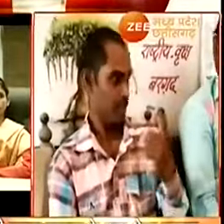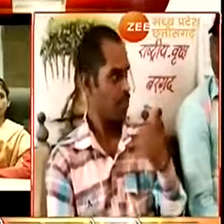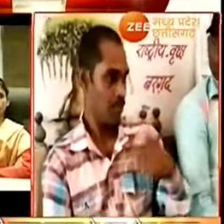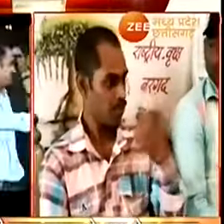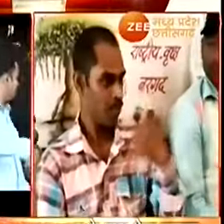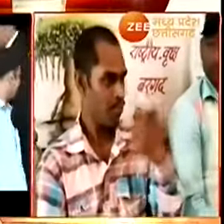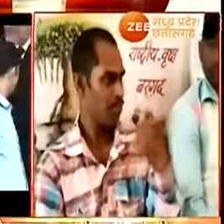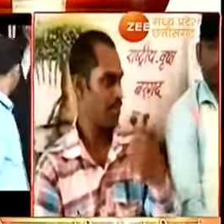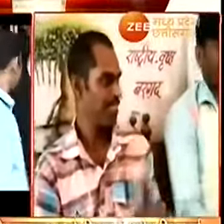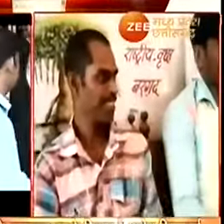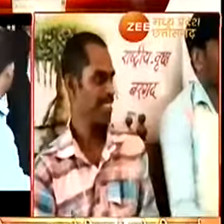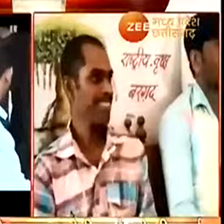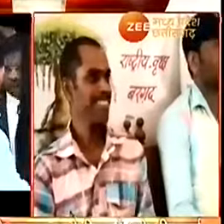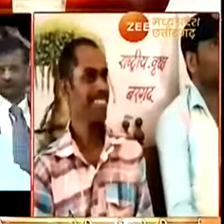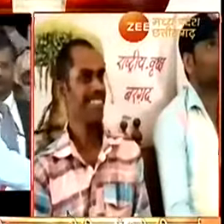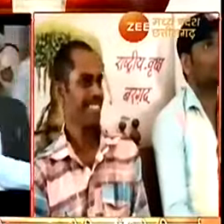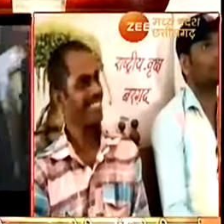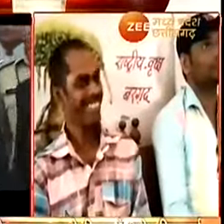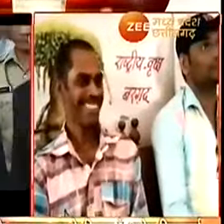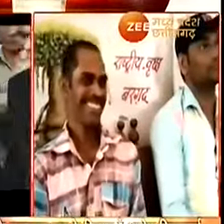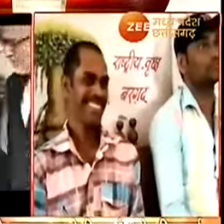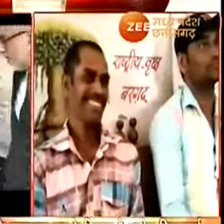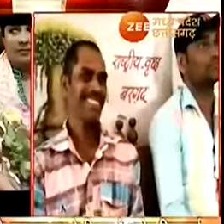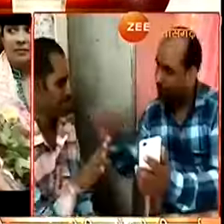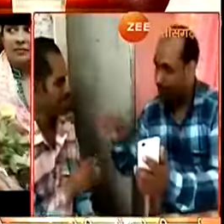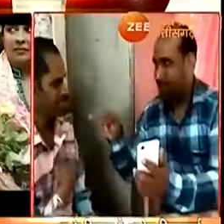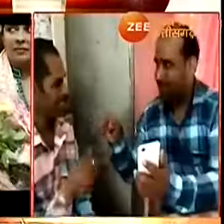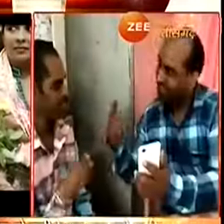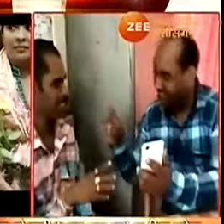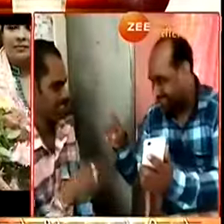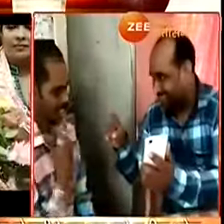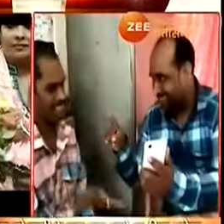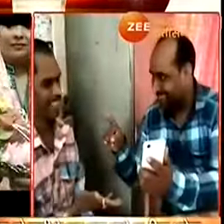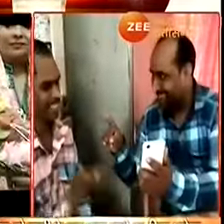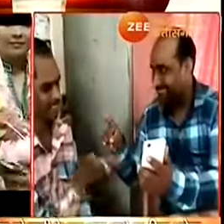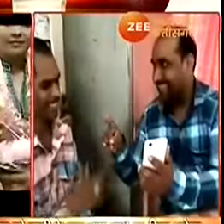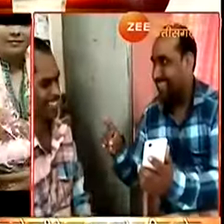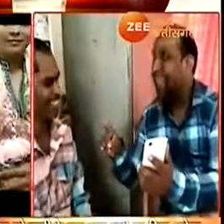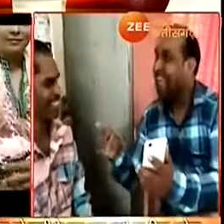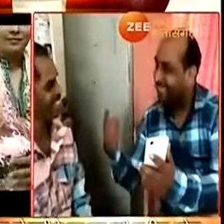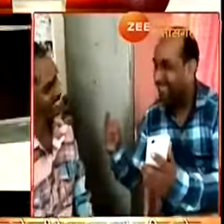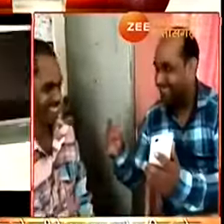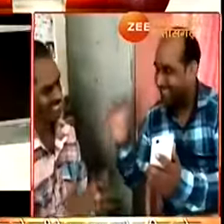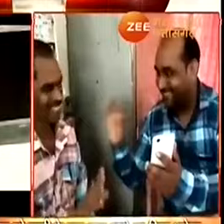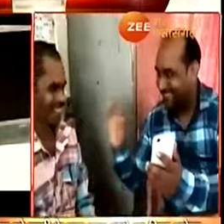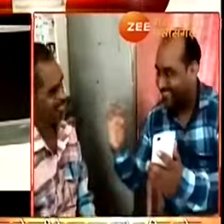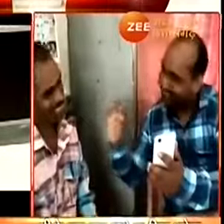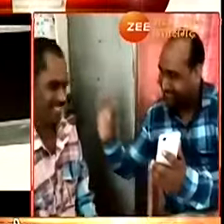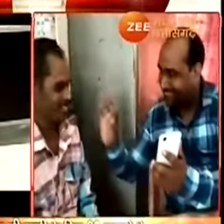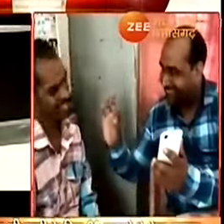करके उसे खुश रखेगा। एक मूक बधिर संस्था के जरिए उसने ये प्रस्ताव विदेश मंत्रालय को भेजा है। 24 साल की